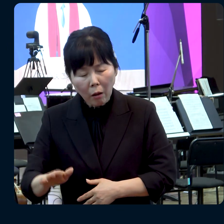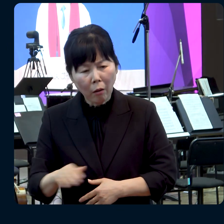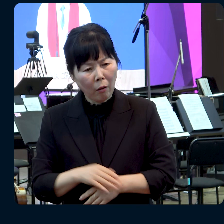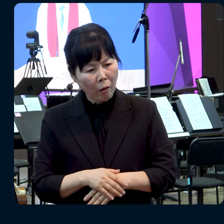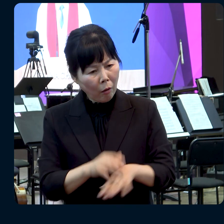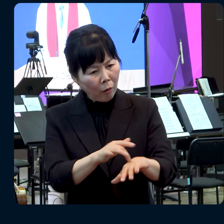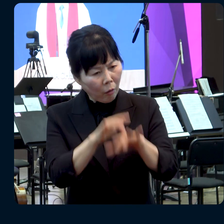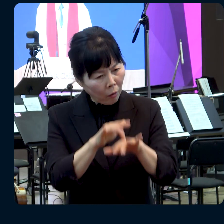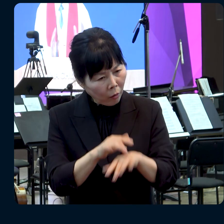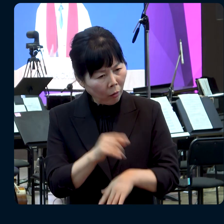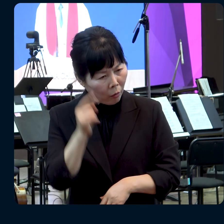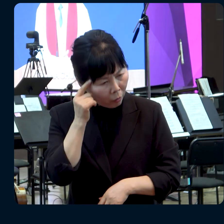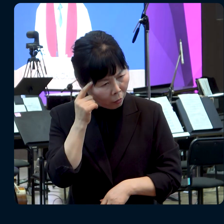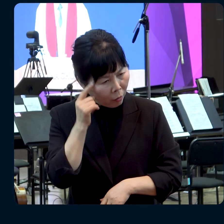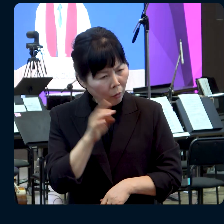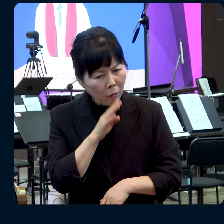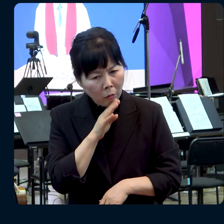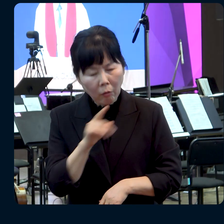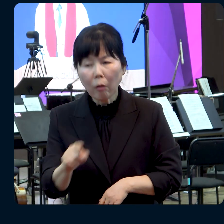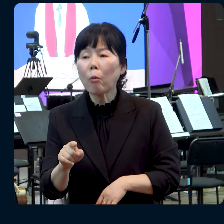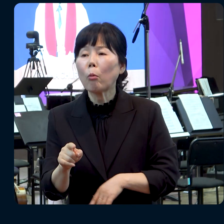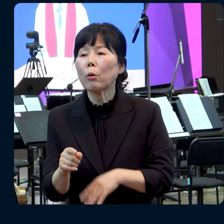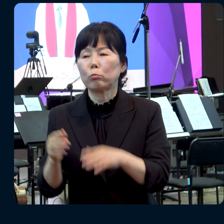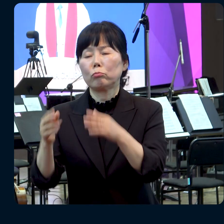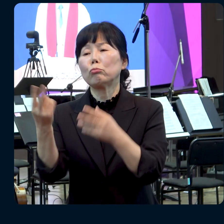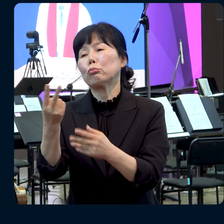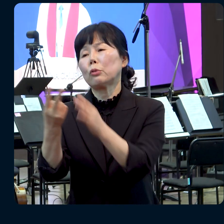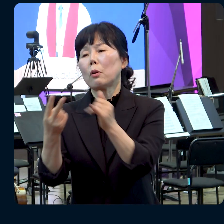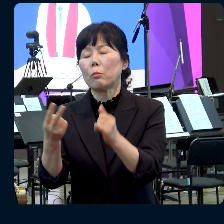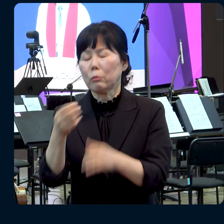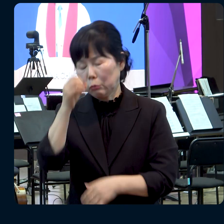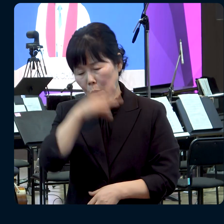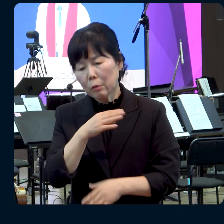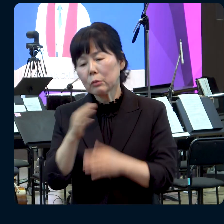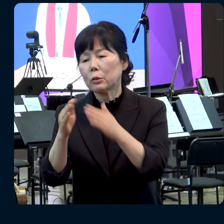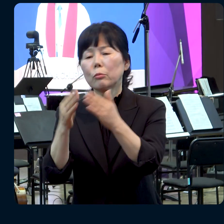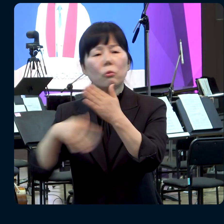돌아갔지만, 그러나 막달라 마리아는 그럴 수가 없었다.